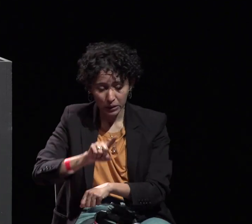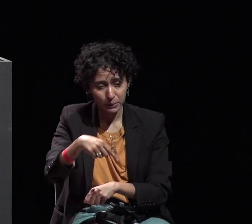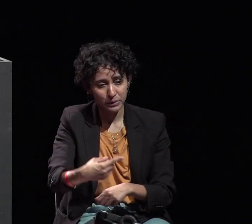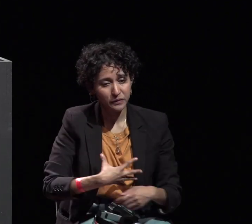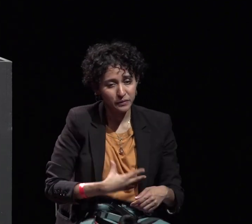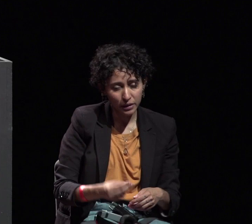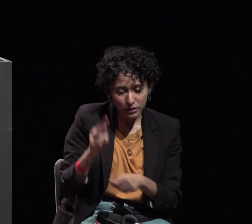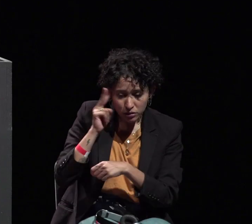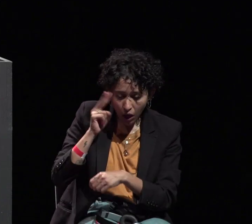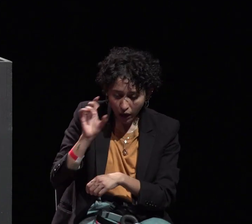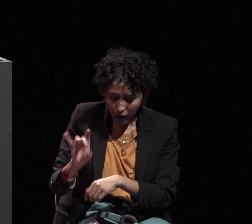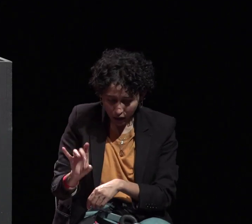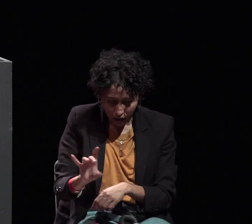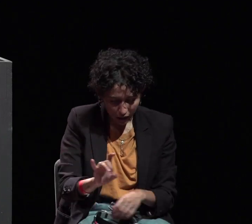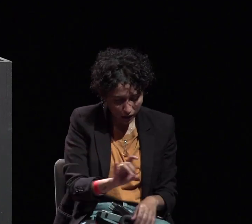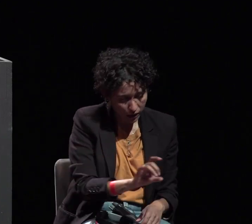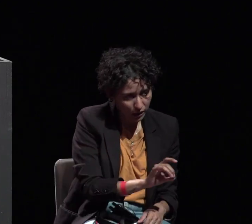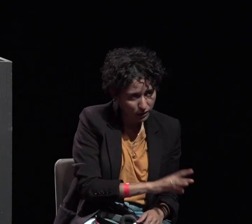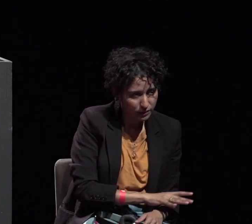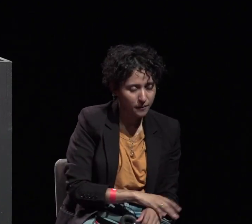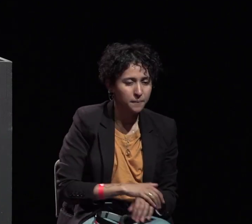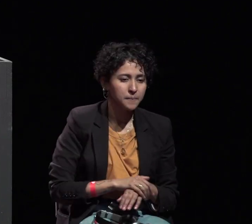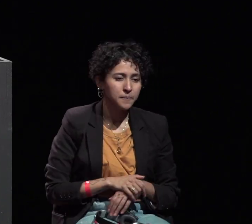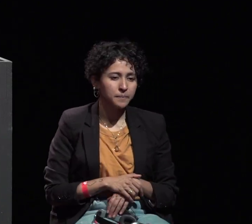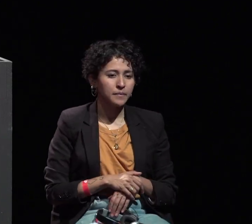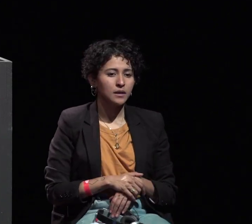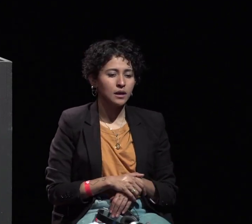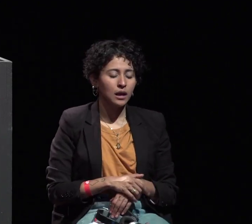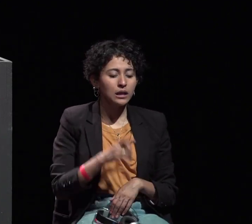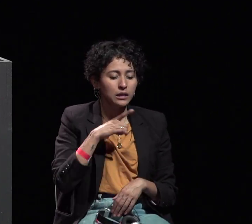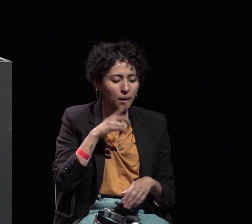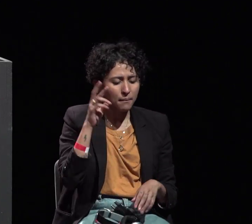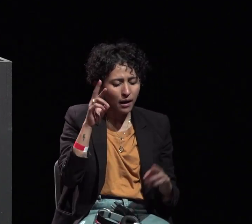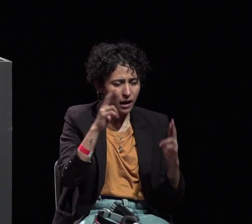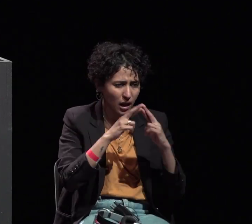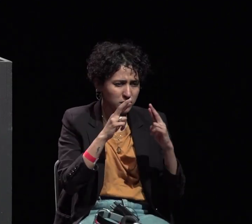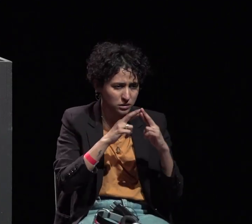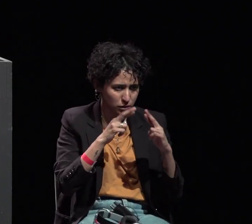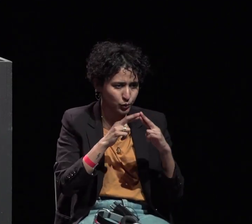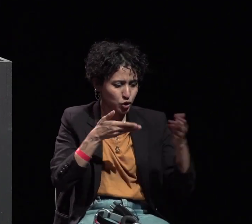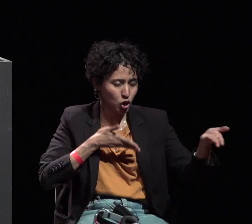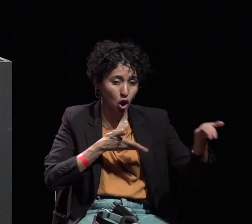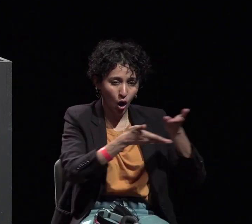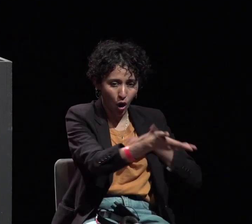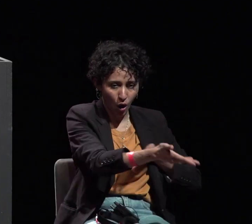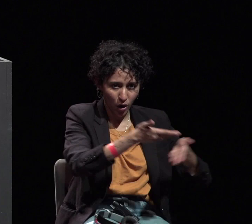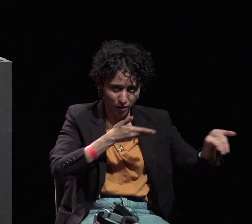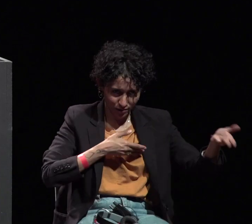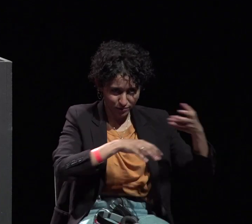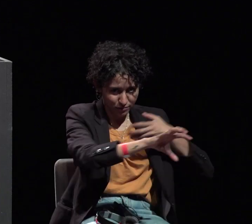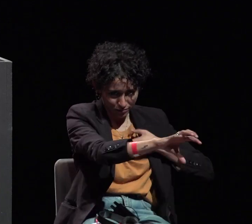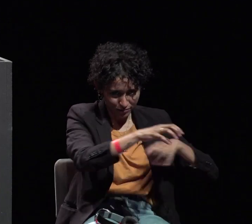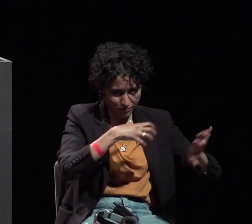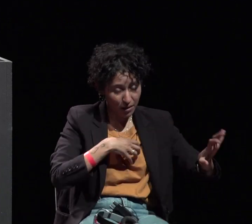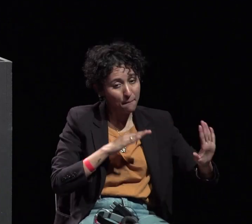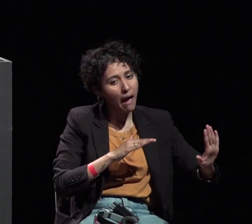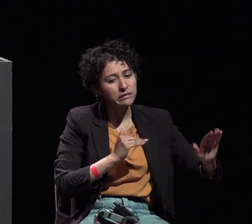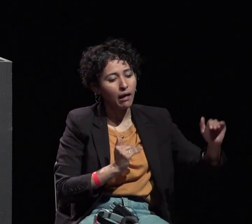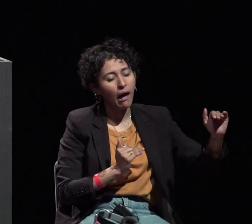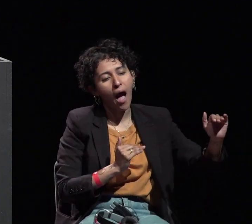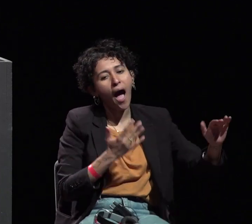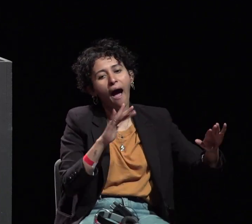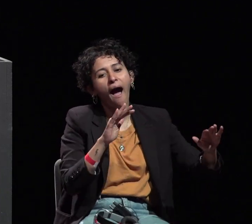se rompe essa rede de relações de reciprocidade, não necessariamente harmônica, né, característica de um